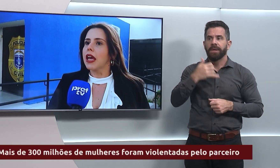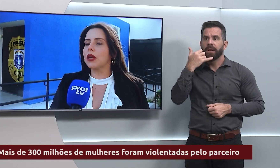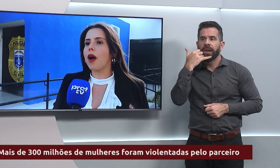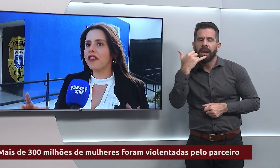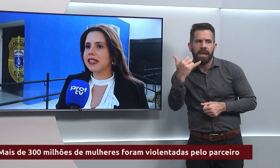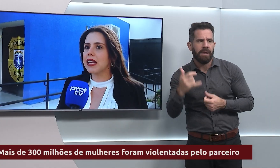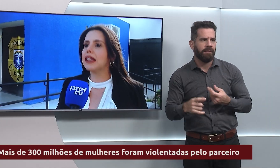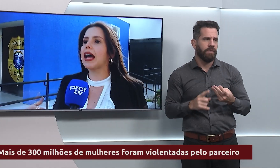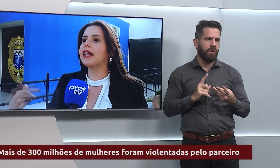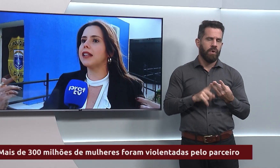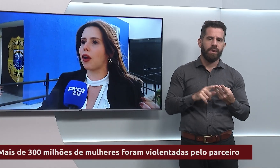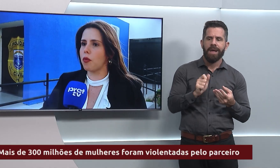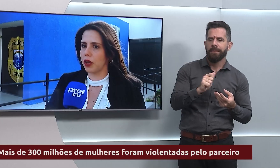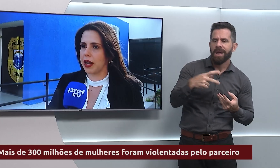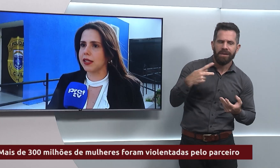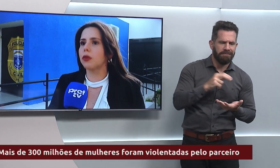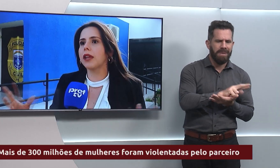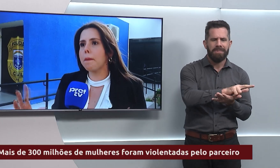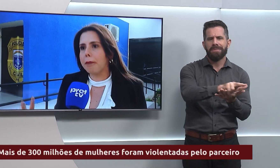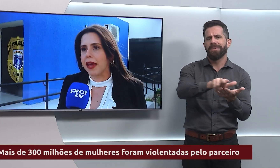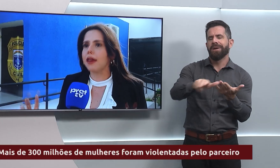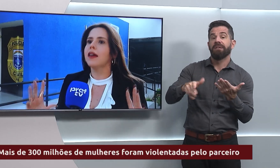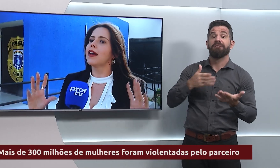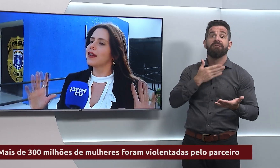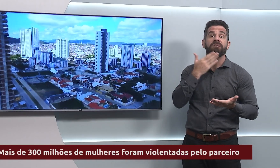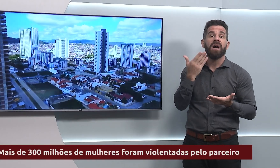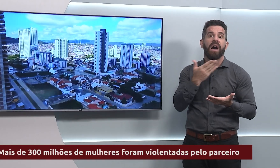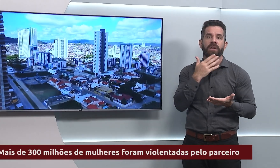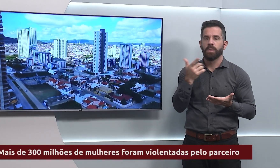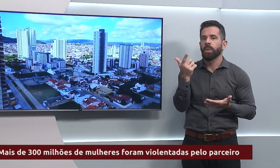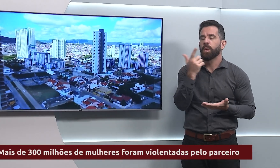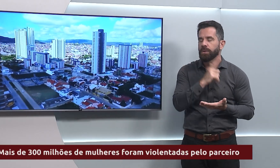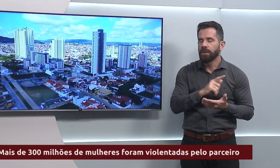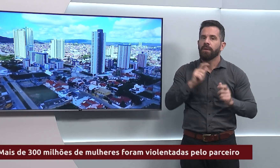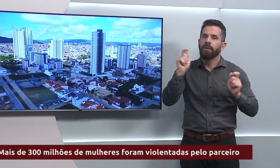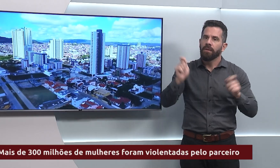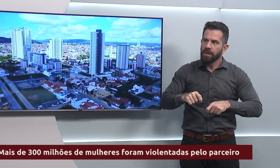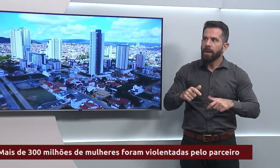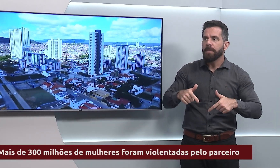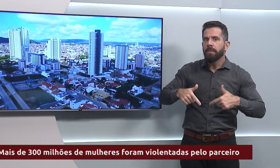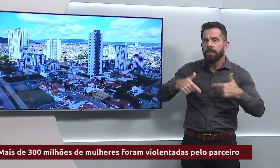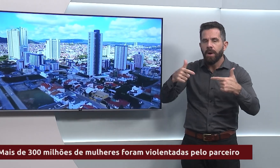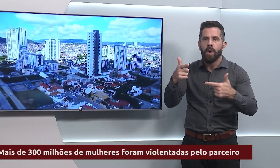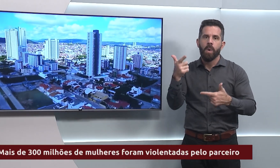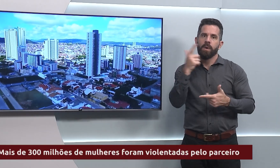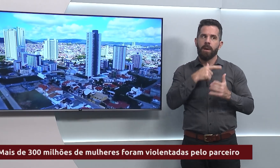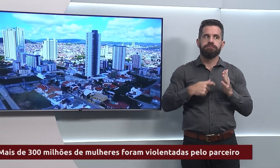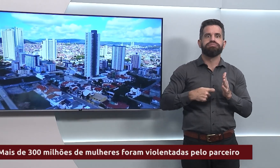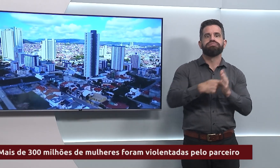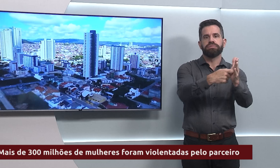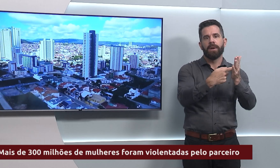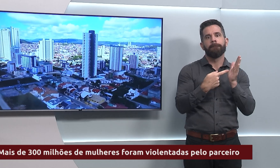a facilidade da comunicação também, com toda certeza, reflete um tanto quanto aí nos números.